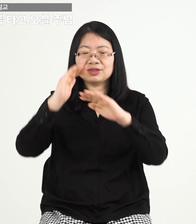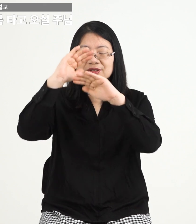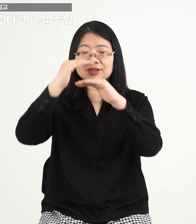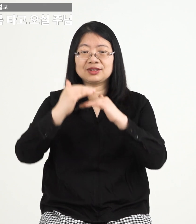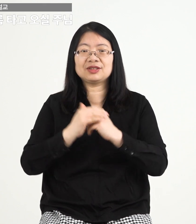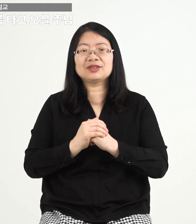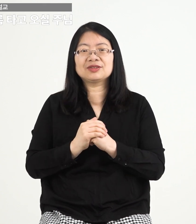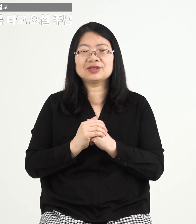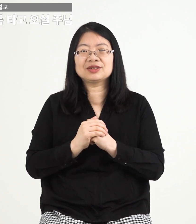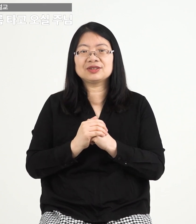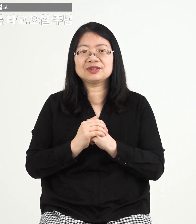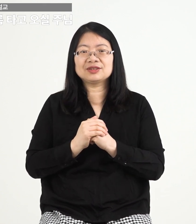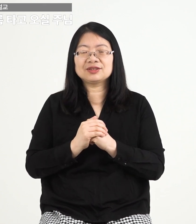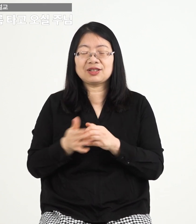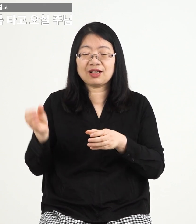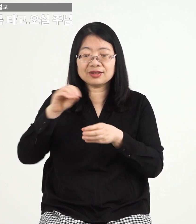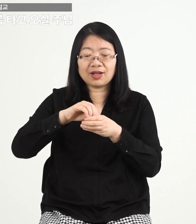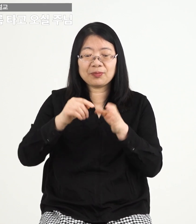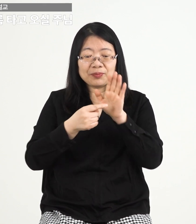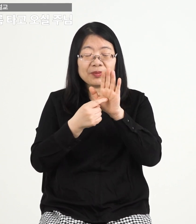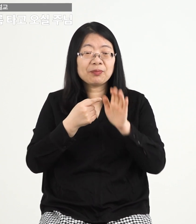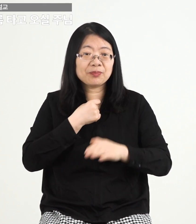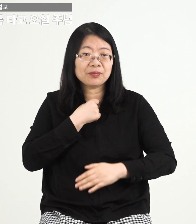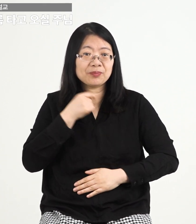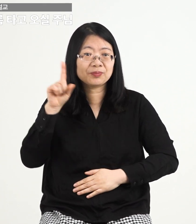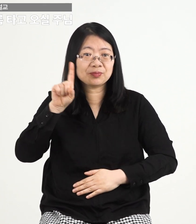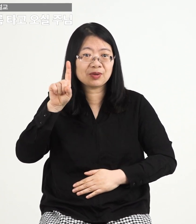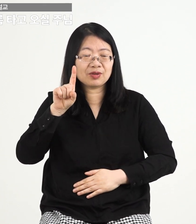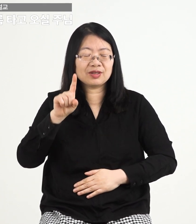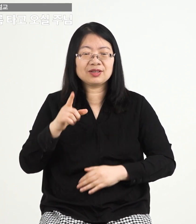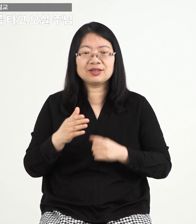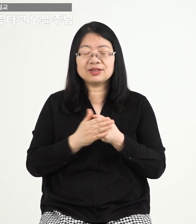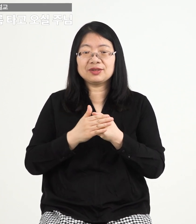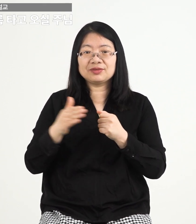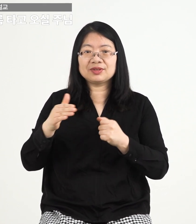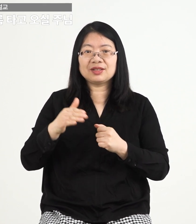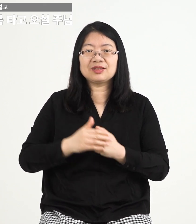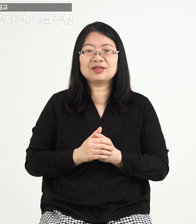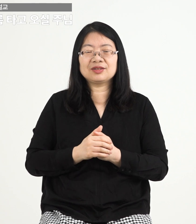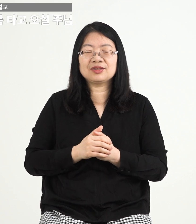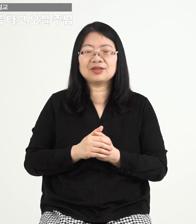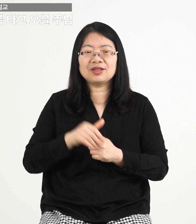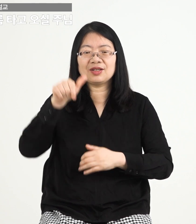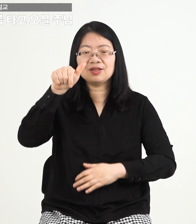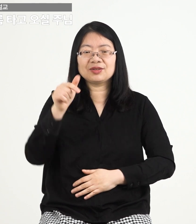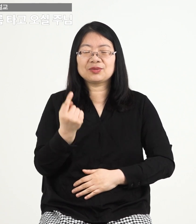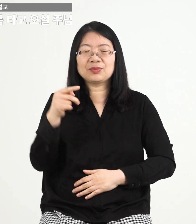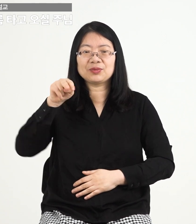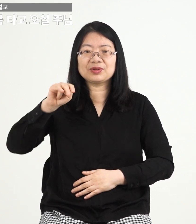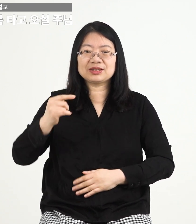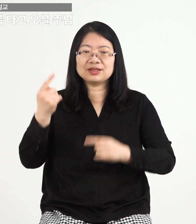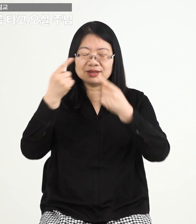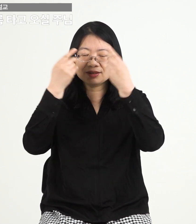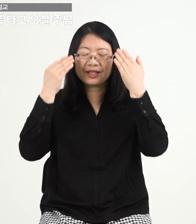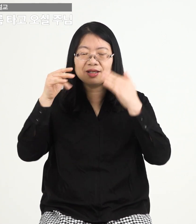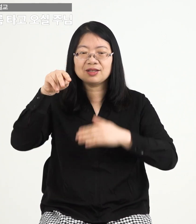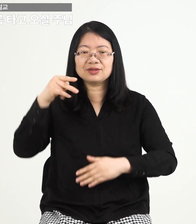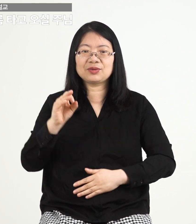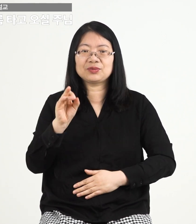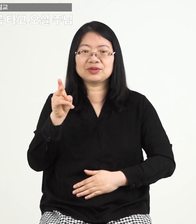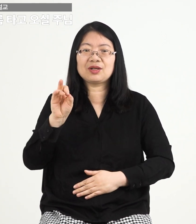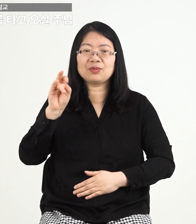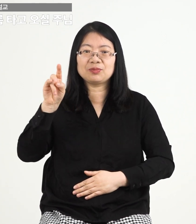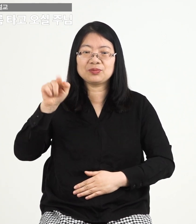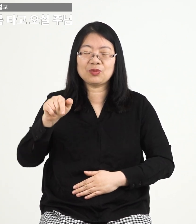내용을 그 내용 속에다 담겠습니까? 그래서 고신대 송영목 교수님이 쓴 글에 보면, 책에